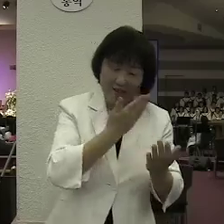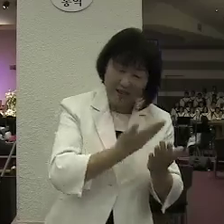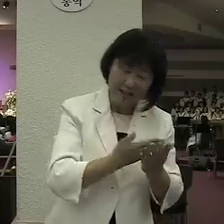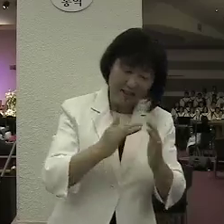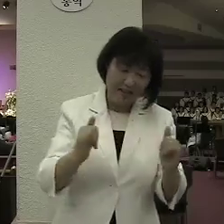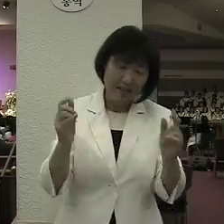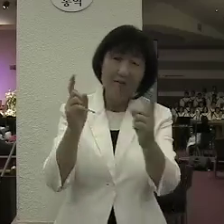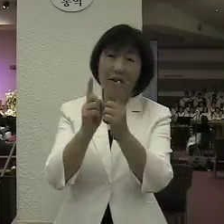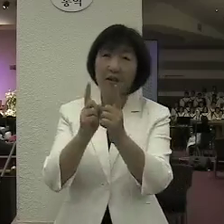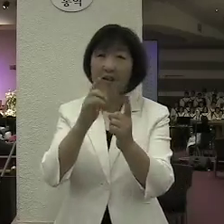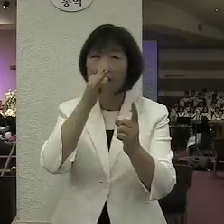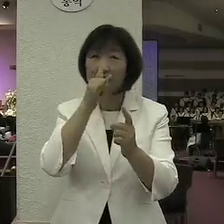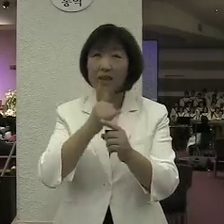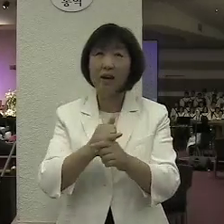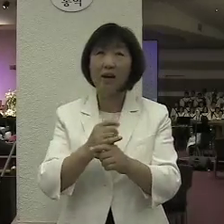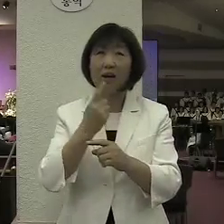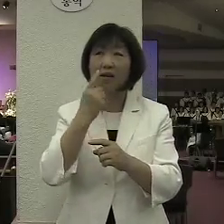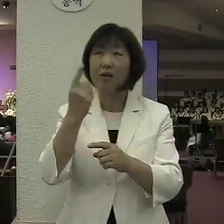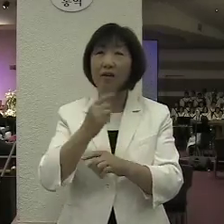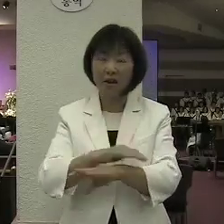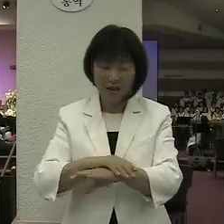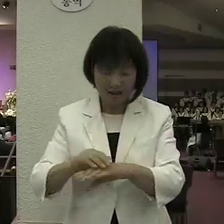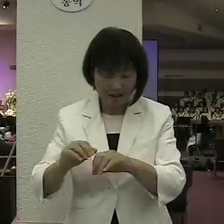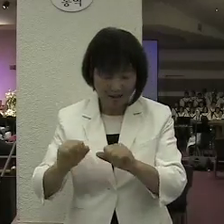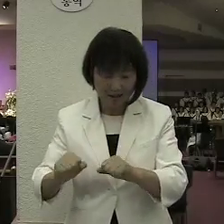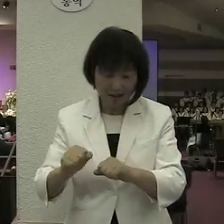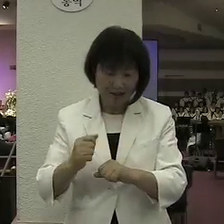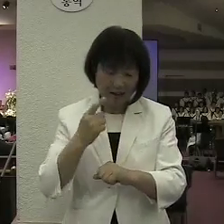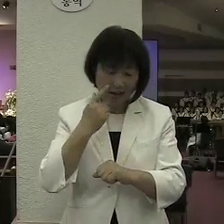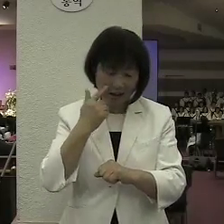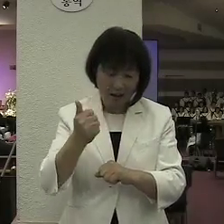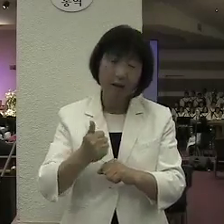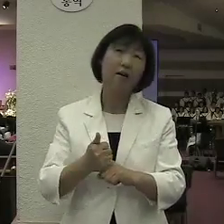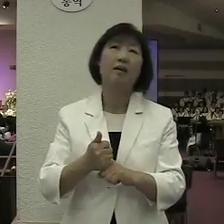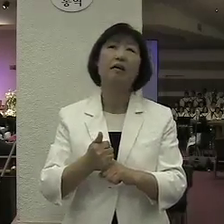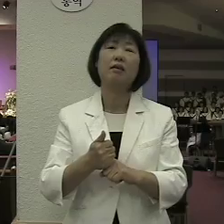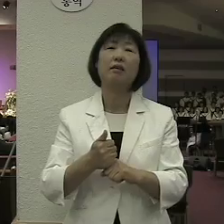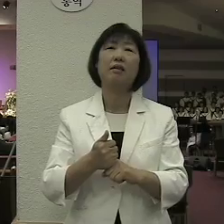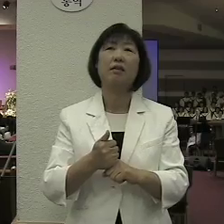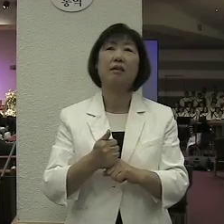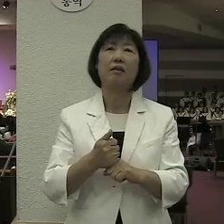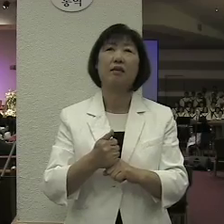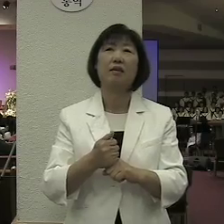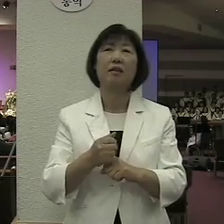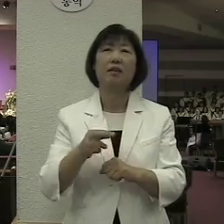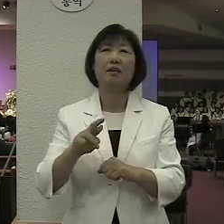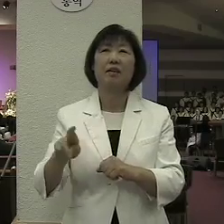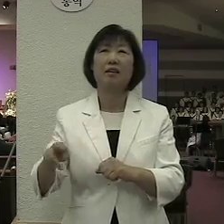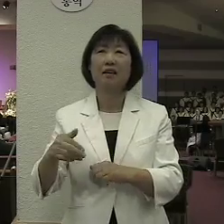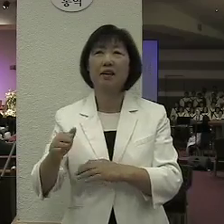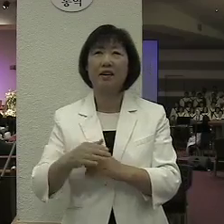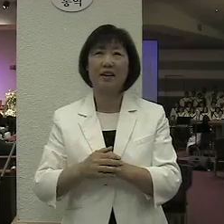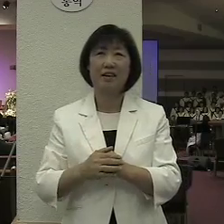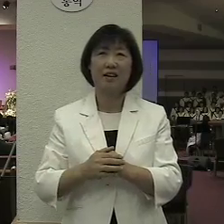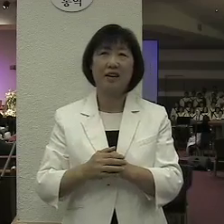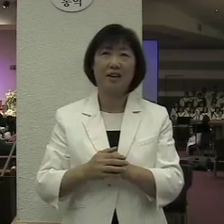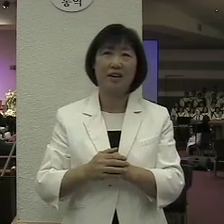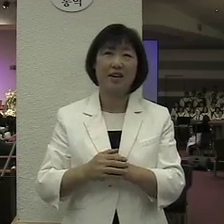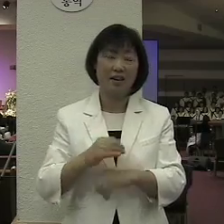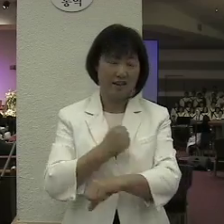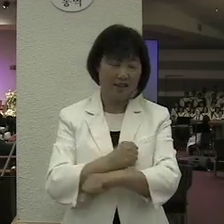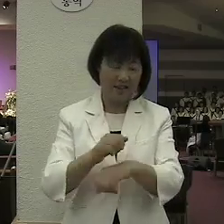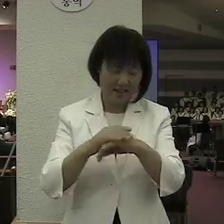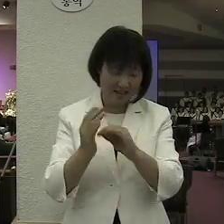그때요. 그 중요한 미팅을 하고 있을 때도 저도 들어와서 하나 아빠 또 누가 계시